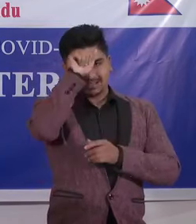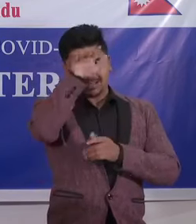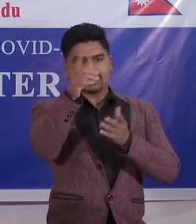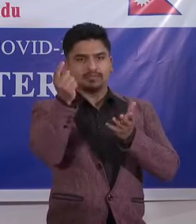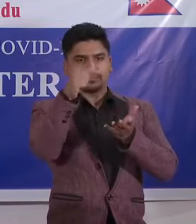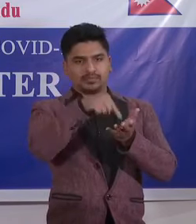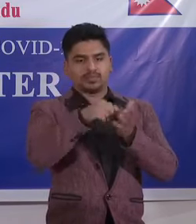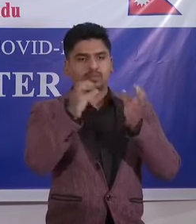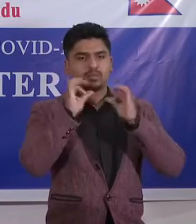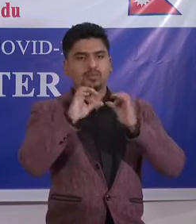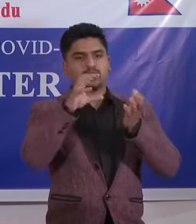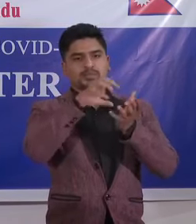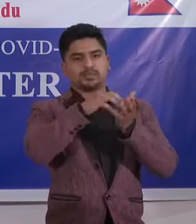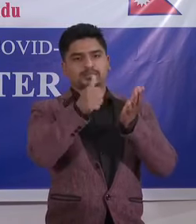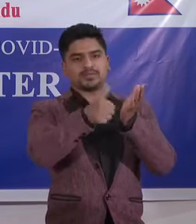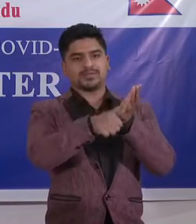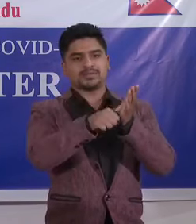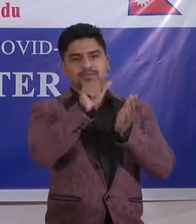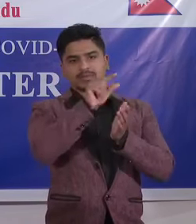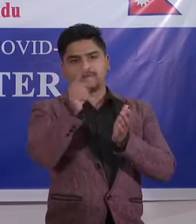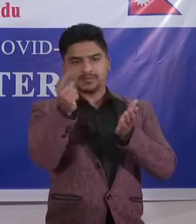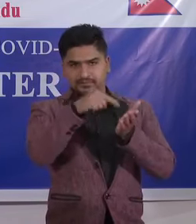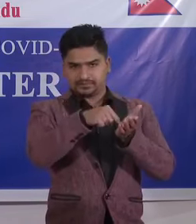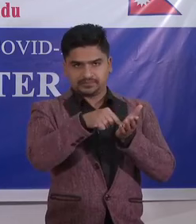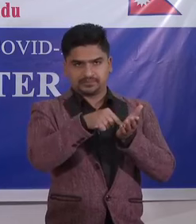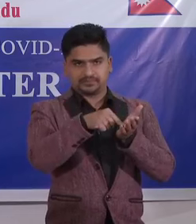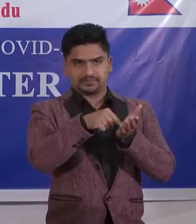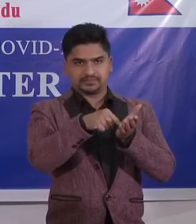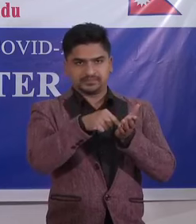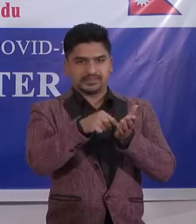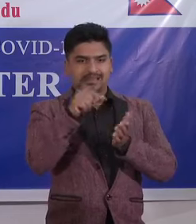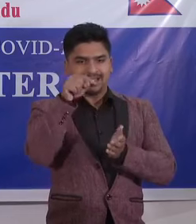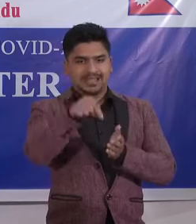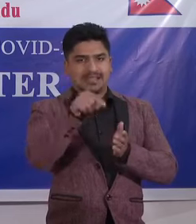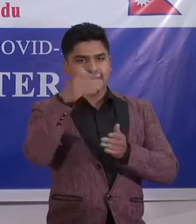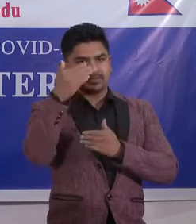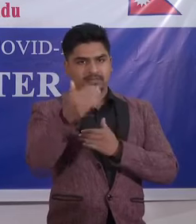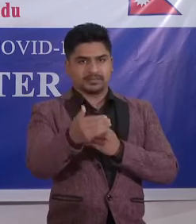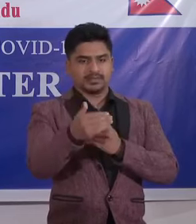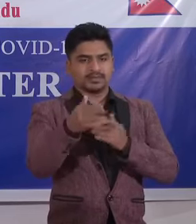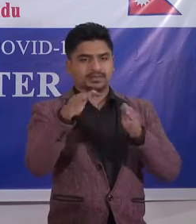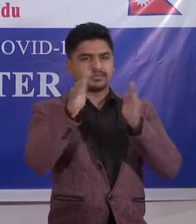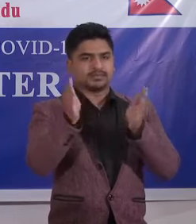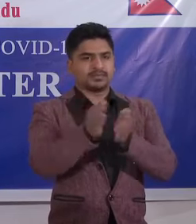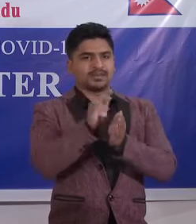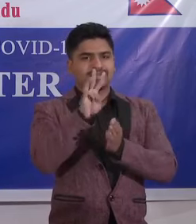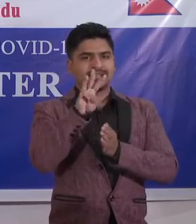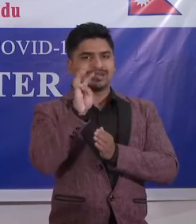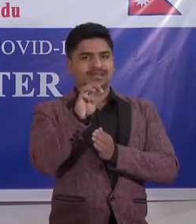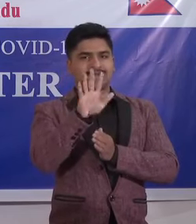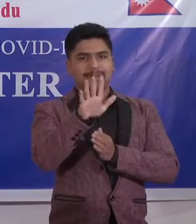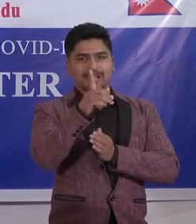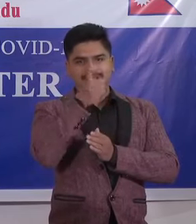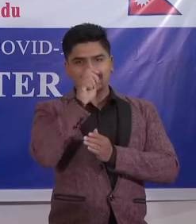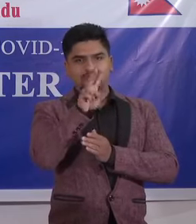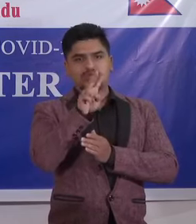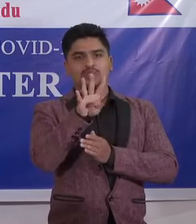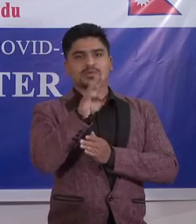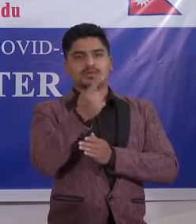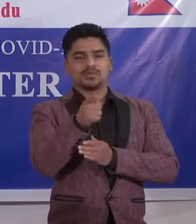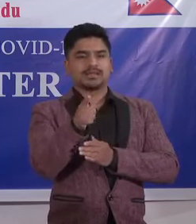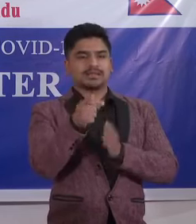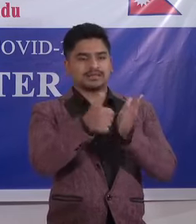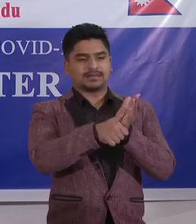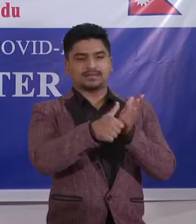परेक्षाला परेक्षेन को गरूना चाहांचु। आज सम्मा मा कूल 3525 वटा